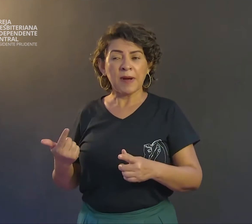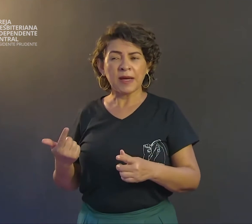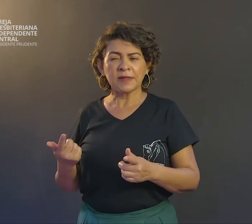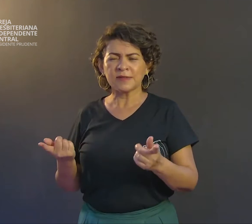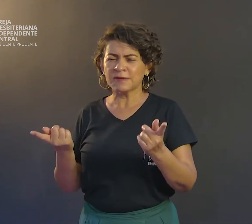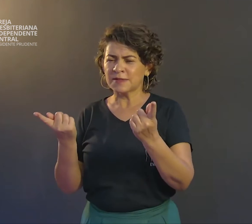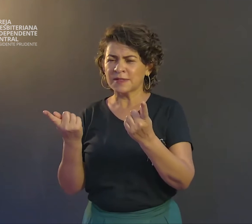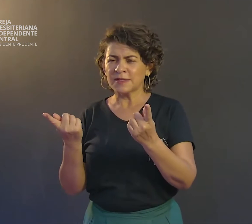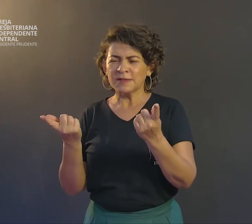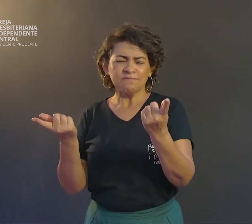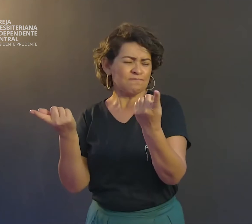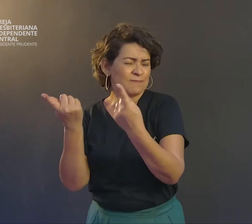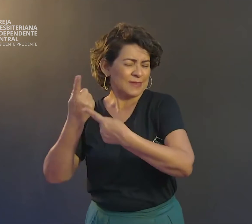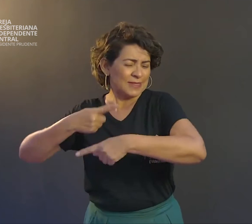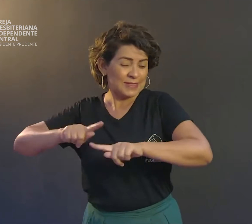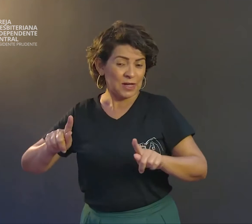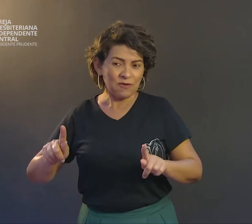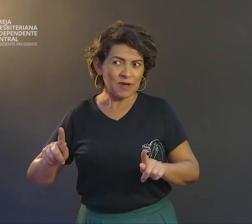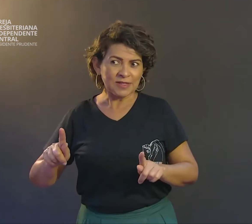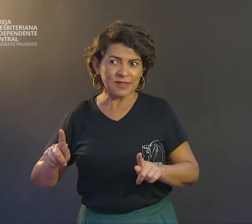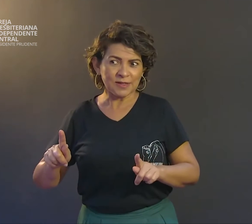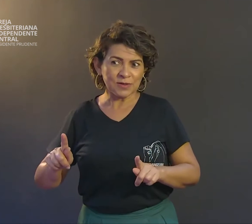abraçando cada vez mais a vida pecaminosa,